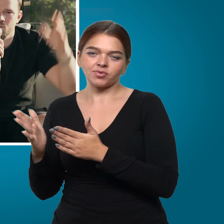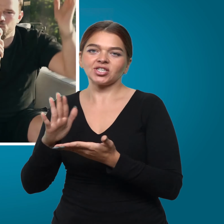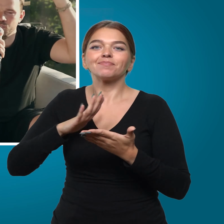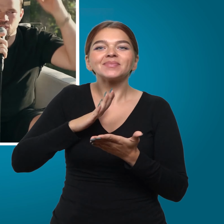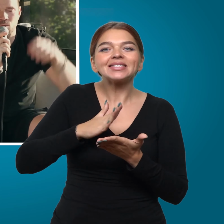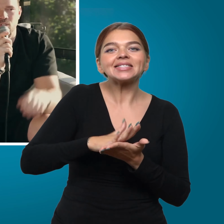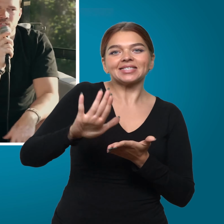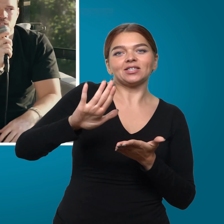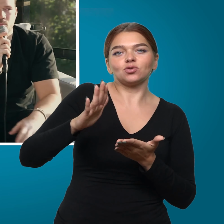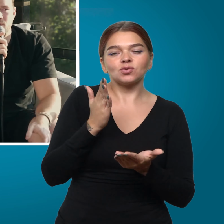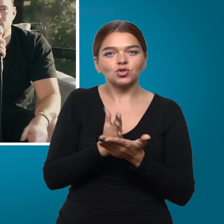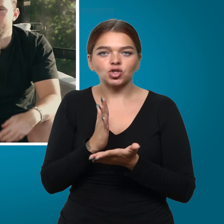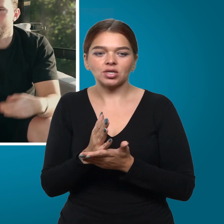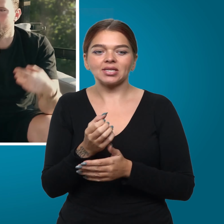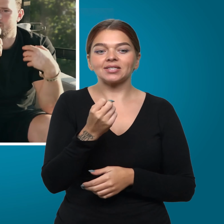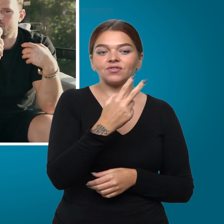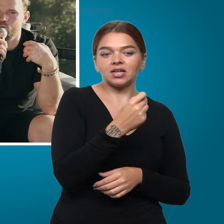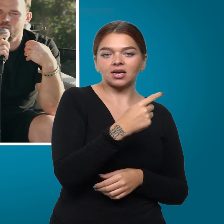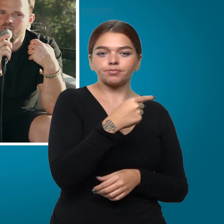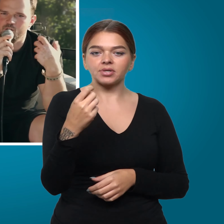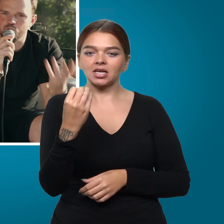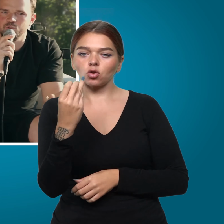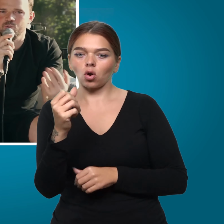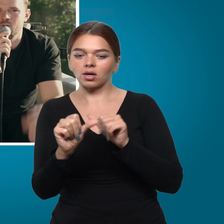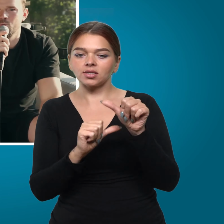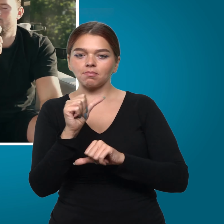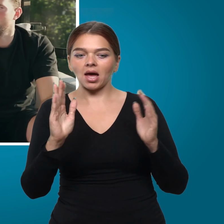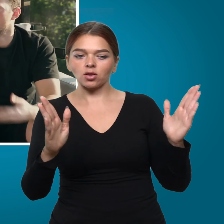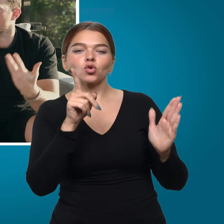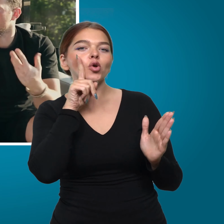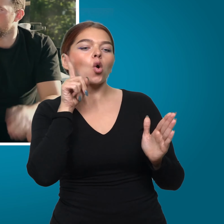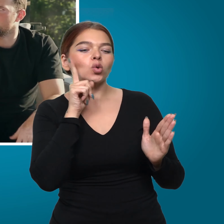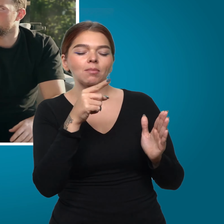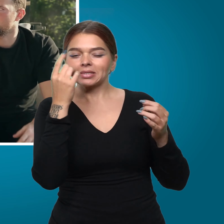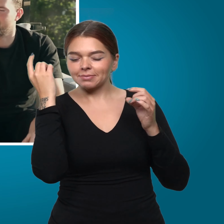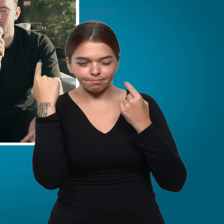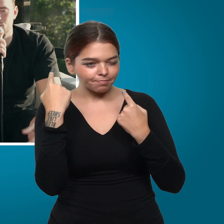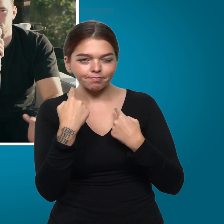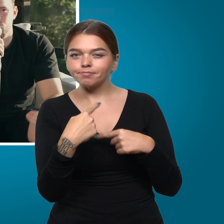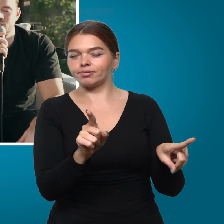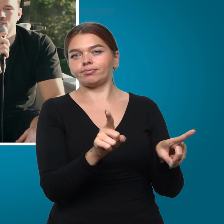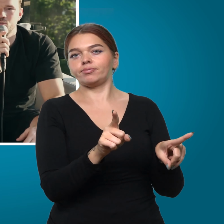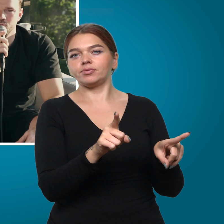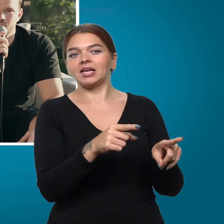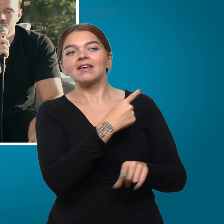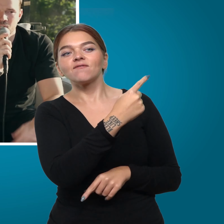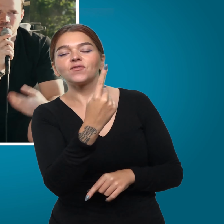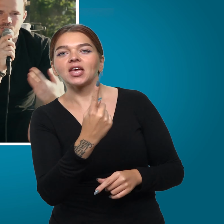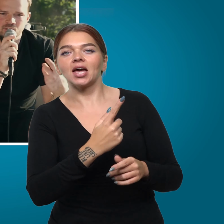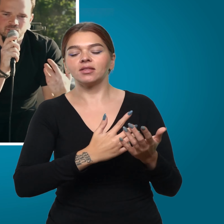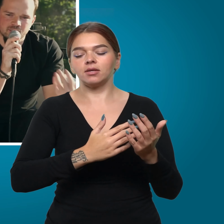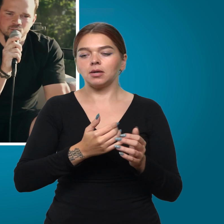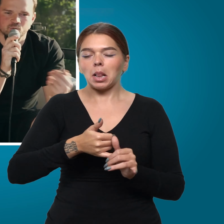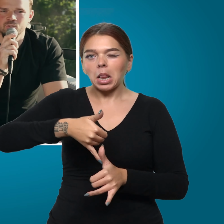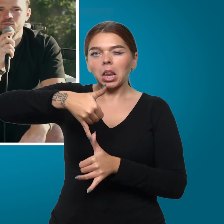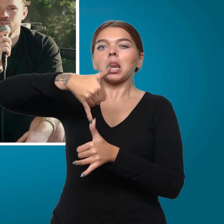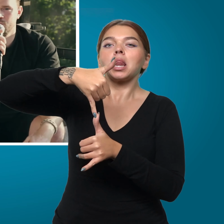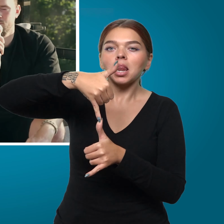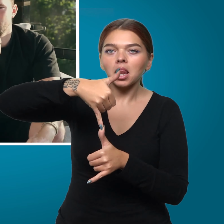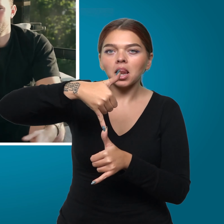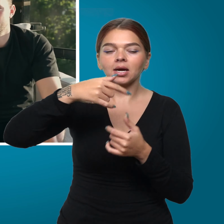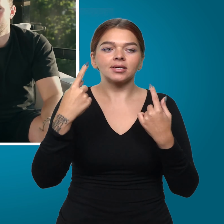ten būna išaugę įstypę, vieniems jau atrodo suaugę, vat, kad eina neaišku į kurį skyrių nuvest, kiti dar atrodo